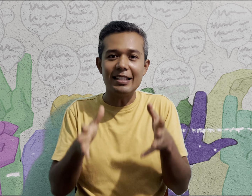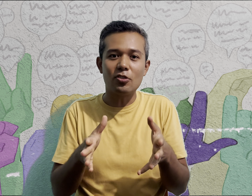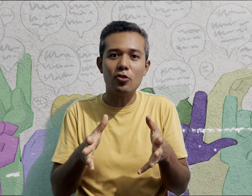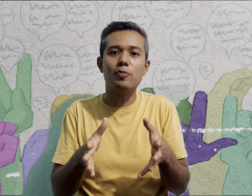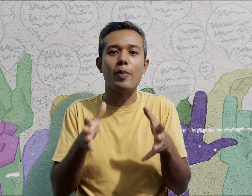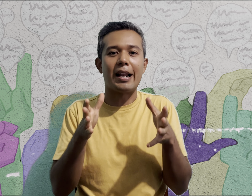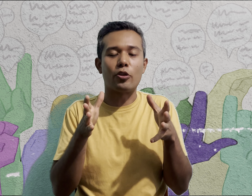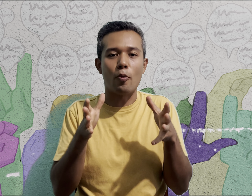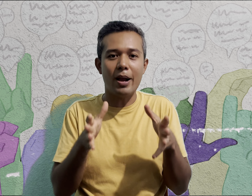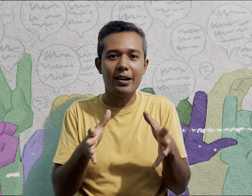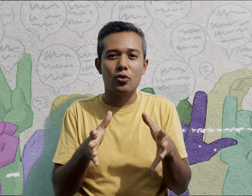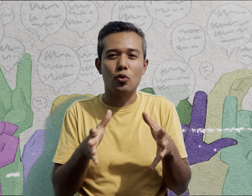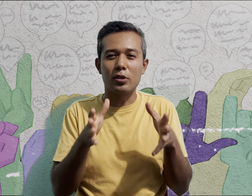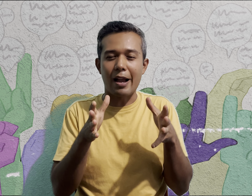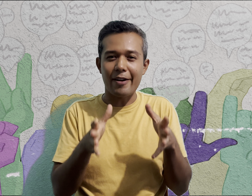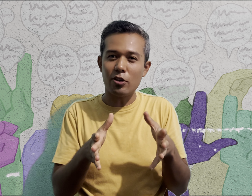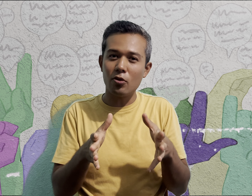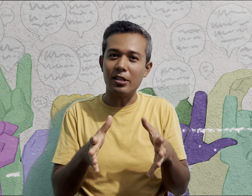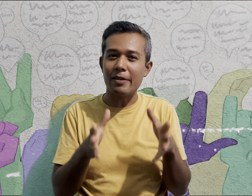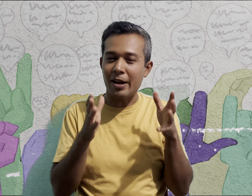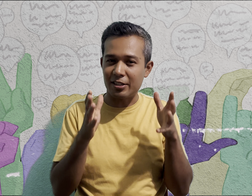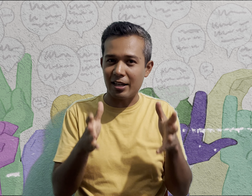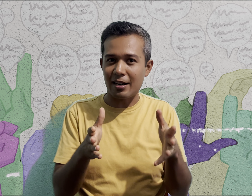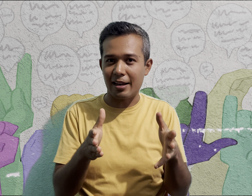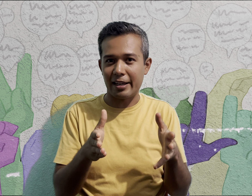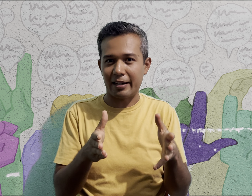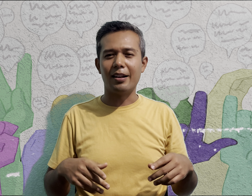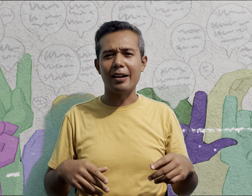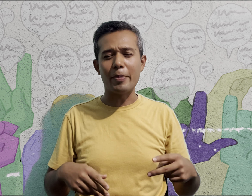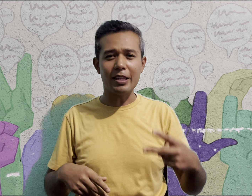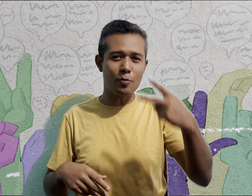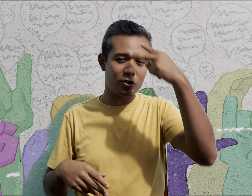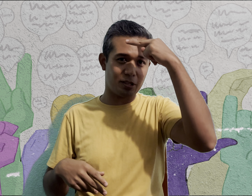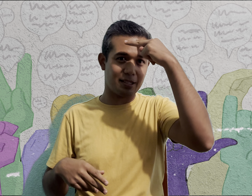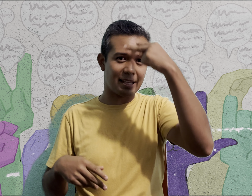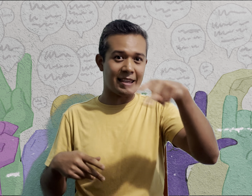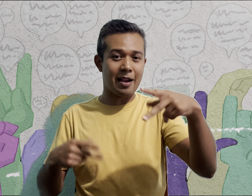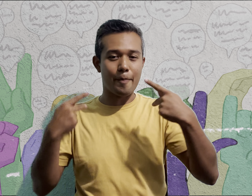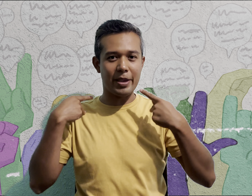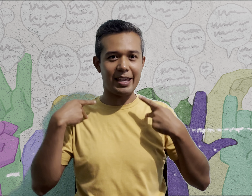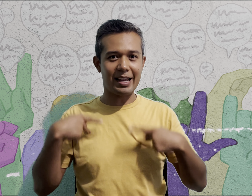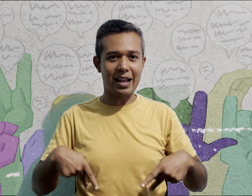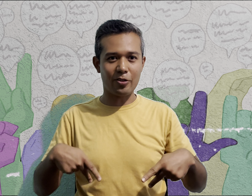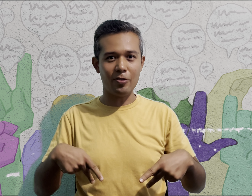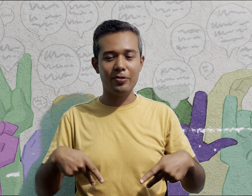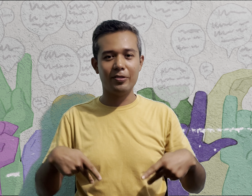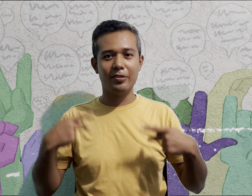listos para tomar sus caballos y marchar a la guerra. Repetimos, seña mexicano,